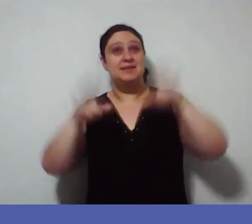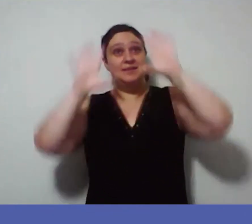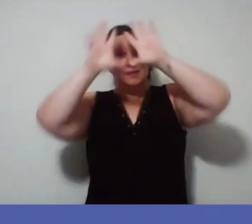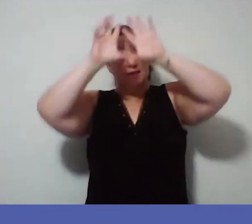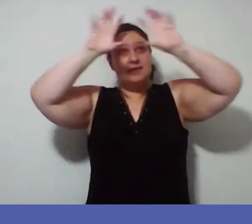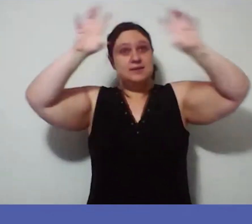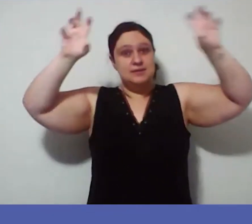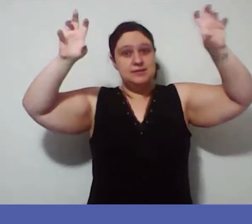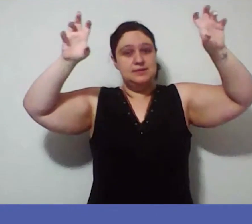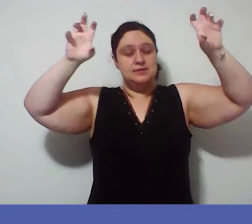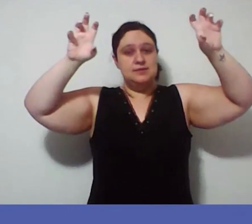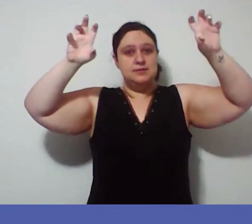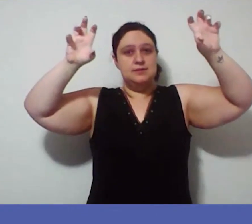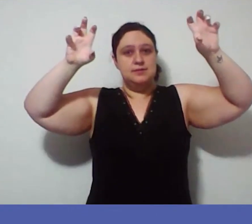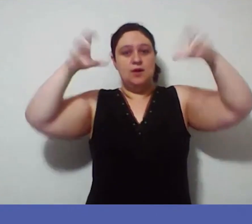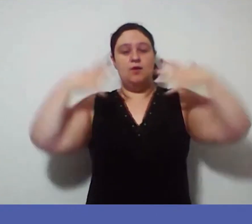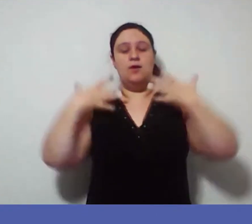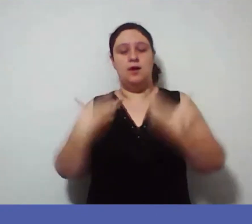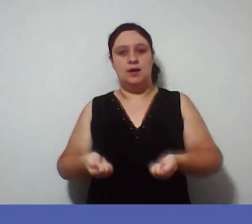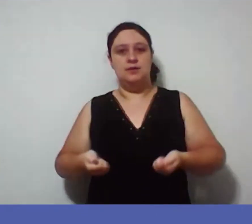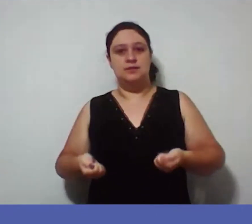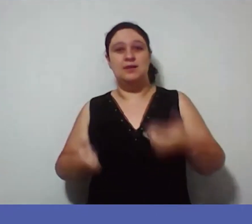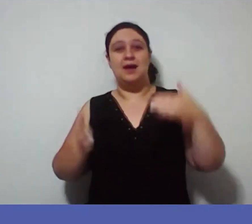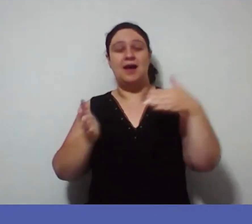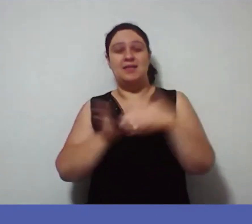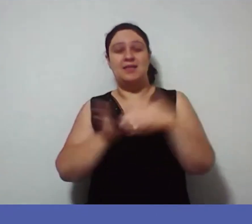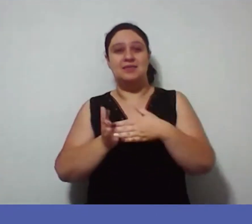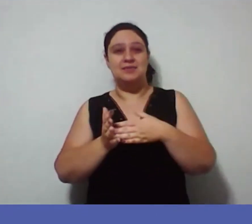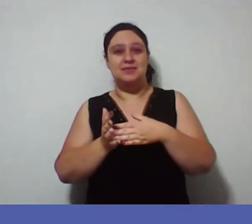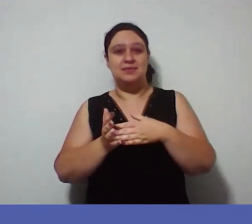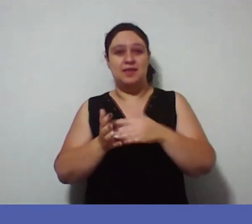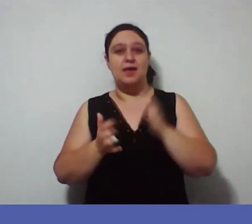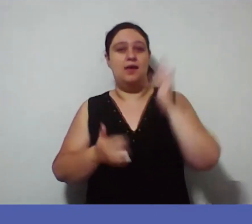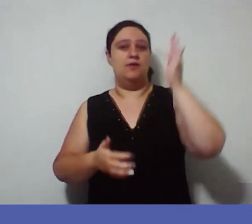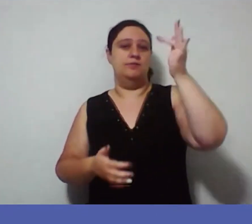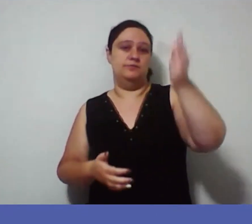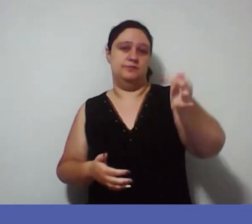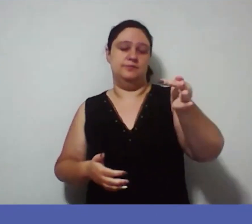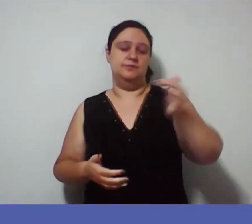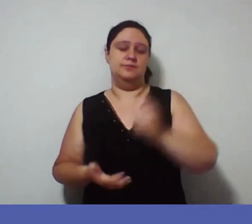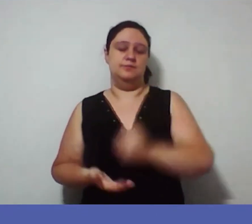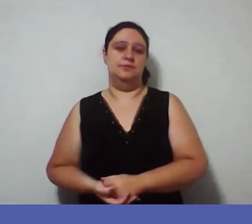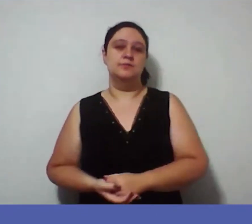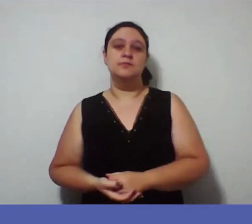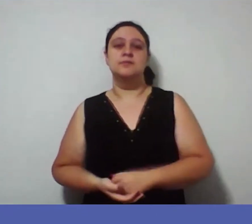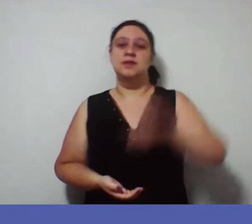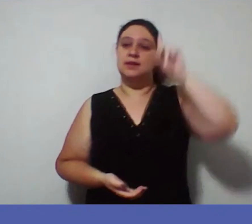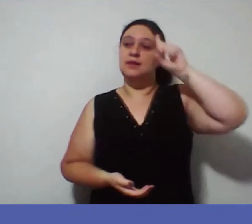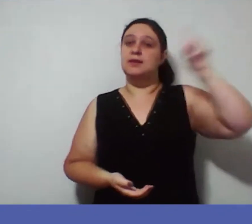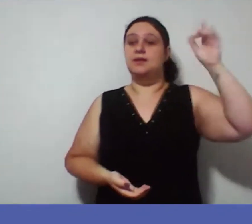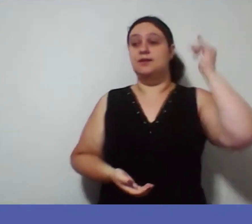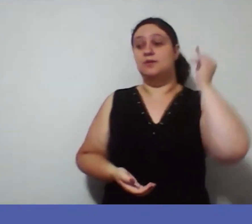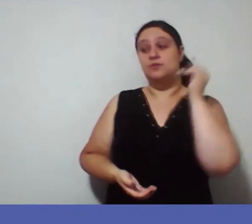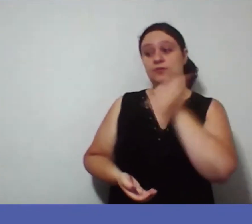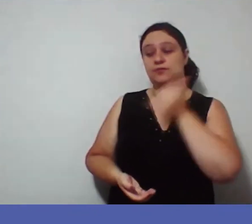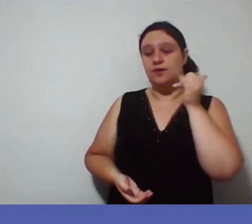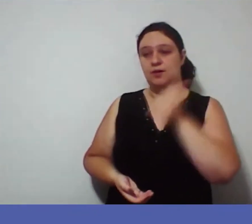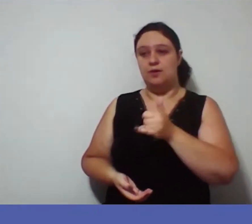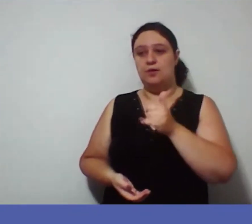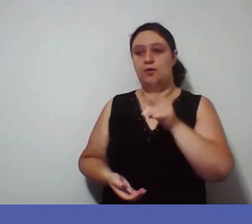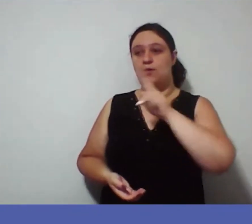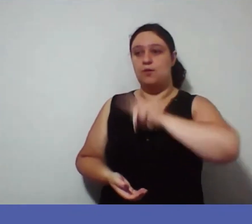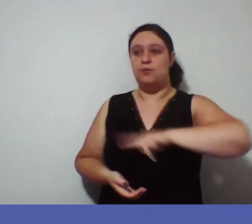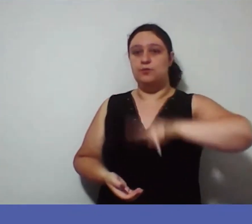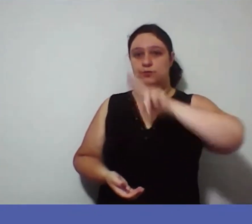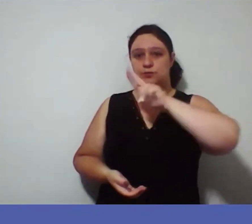os tempos da restauração de todas as coisas, de que Deus falou por boca dos seus santos